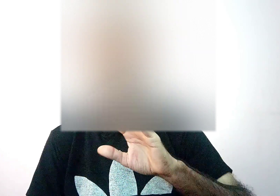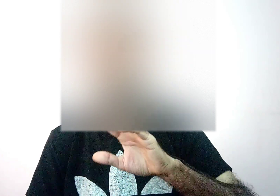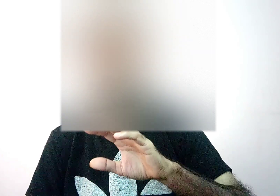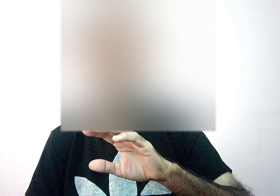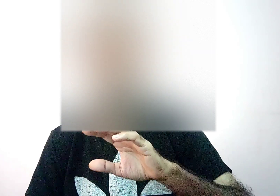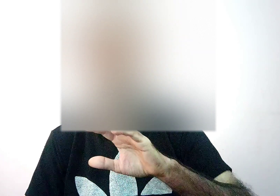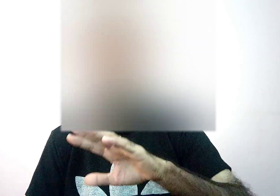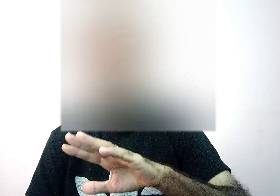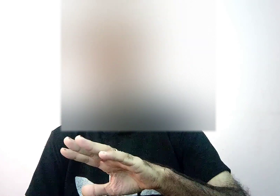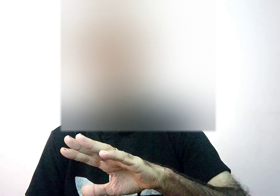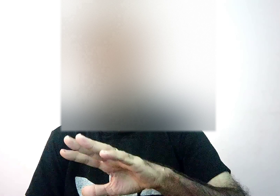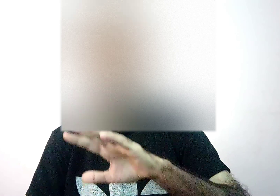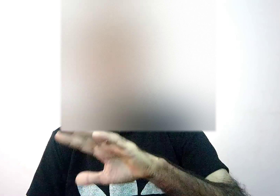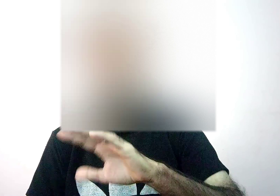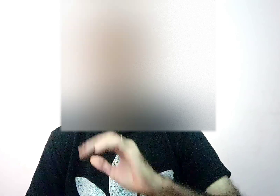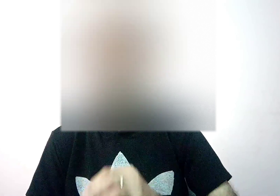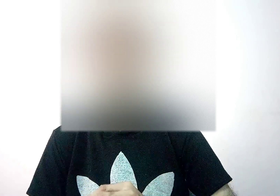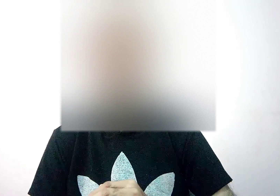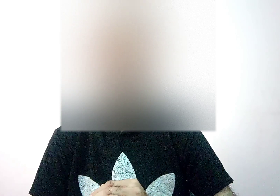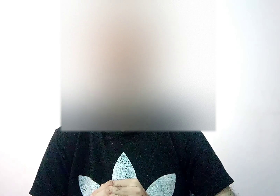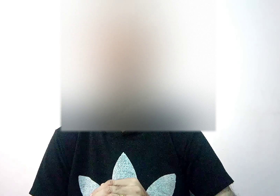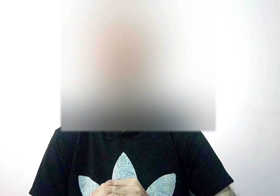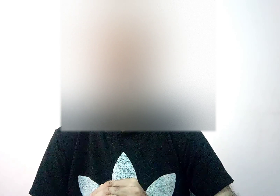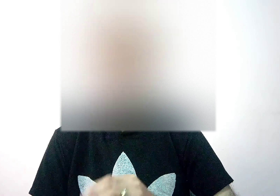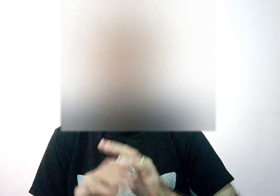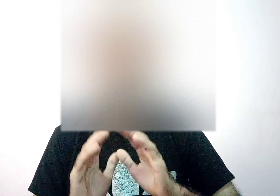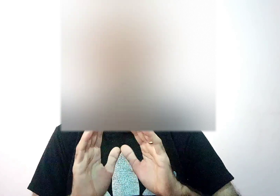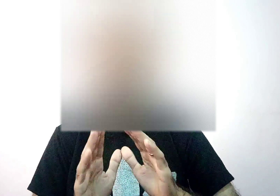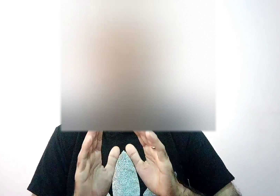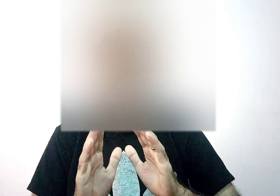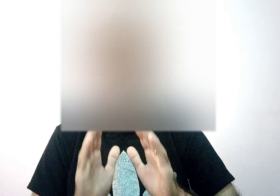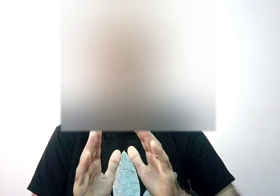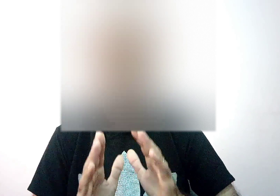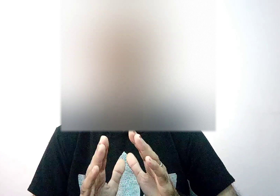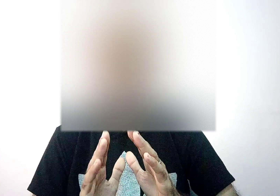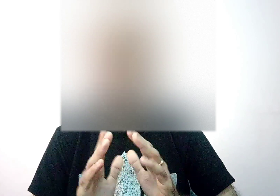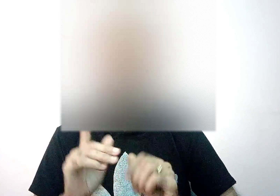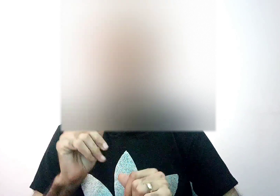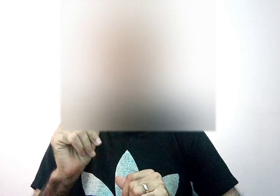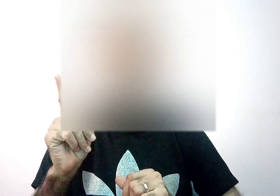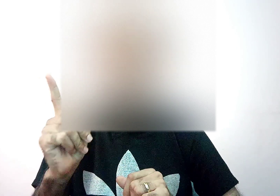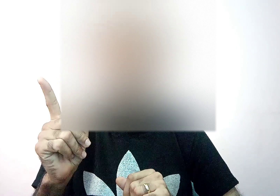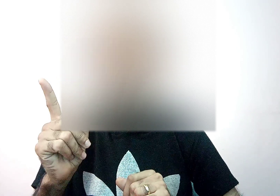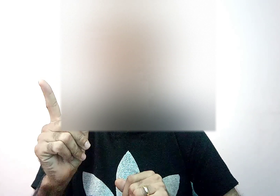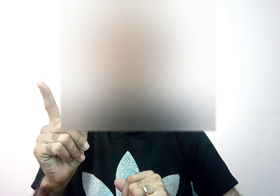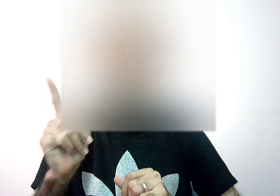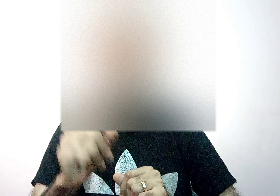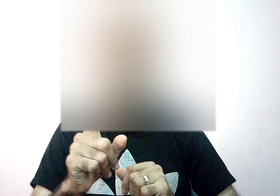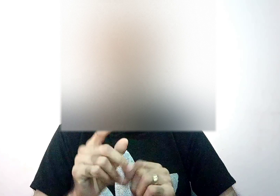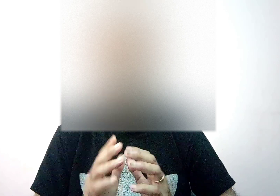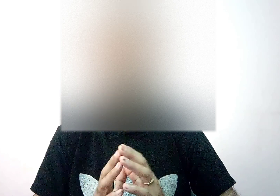مصر دوله مستقره، يتعامل معاها. في الوضع الحالي اثيوبيا دولة مستقرة؟